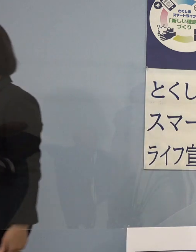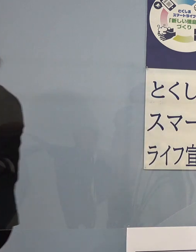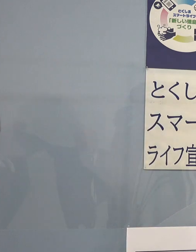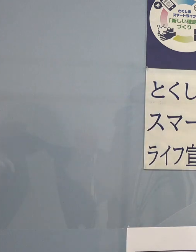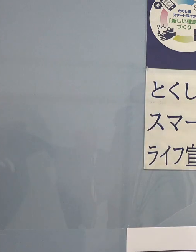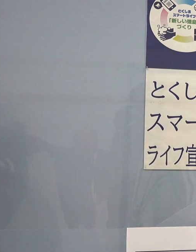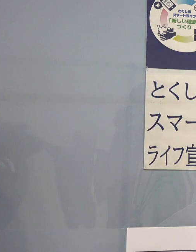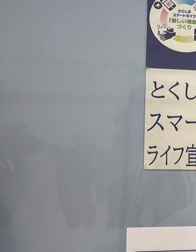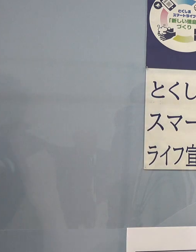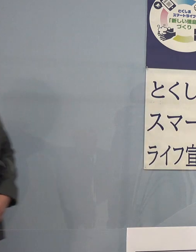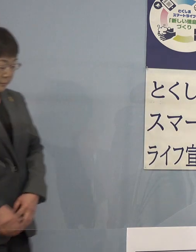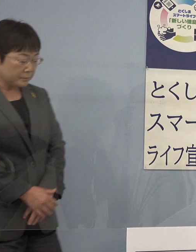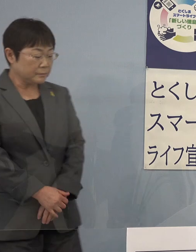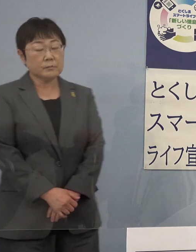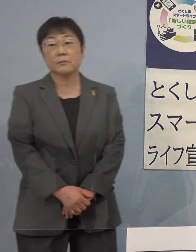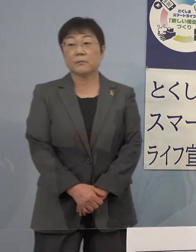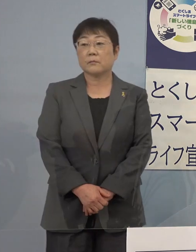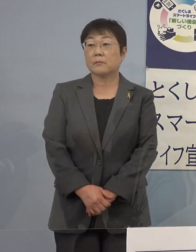がとうございます。